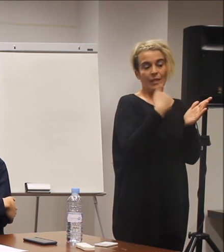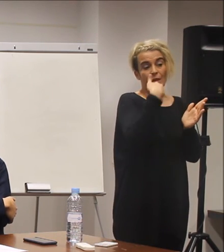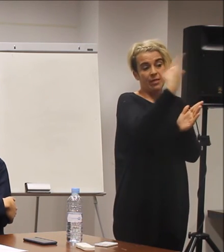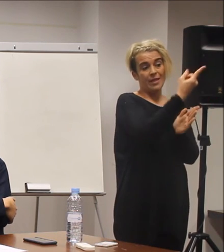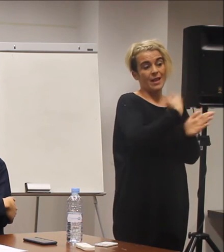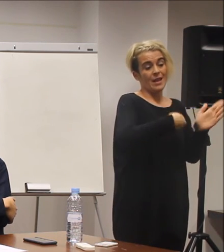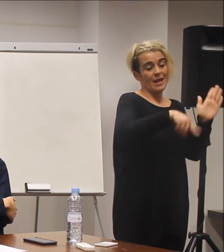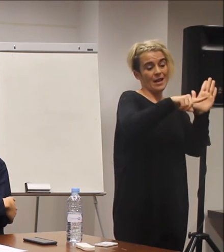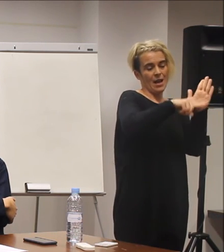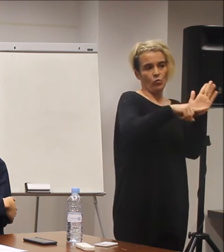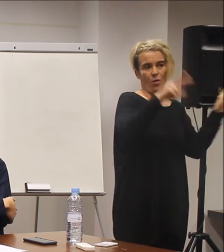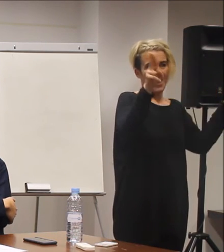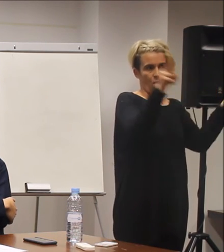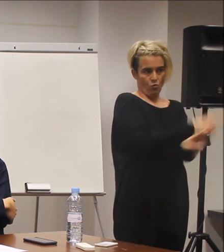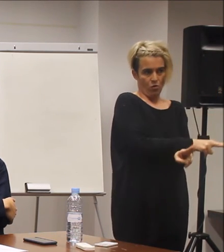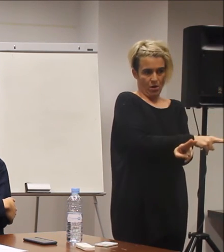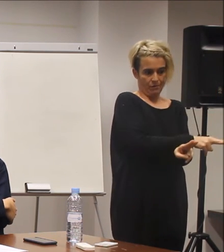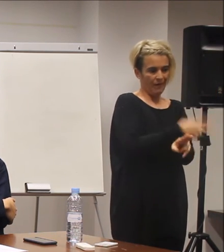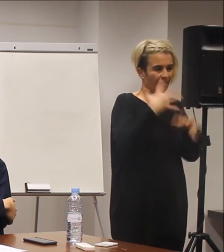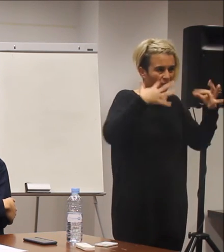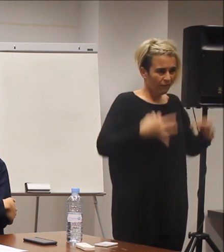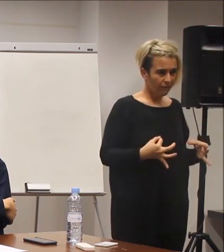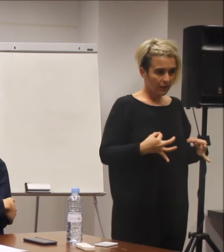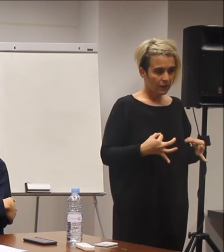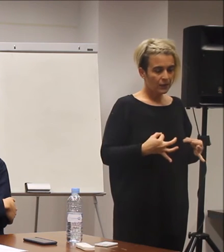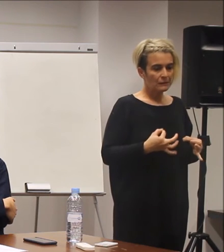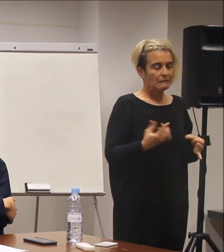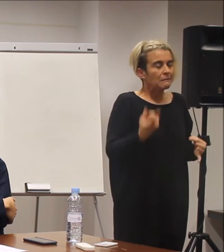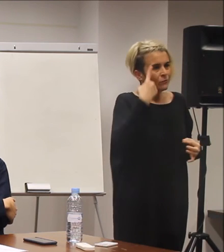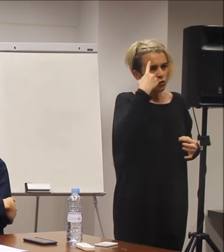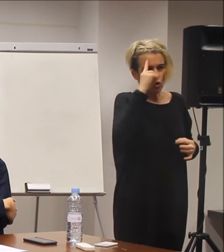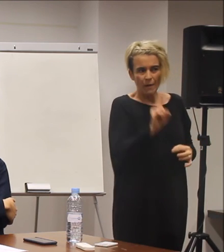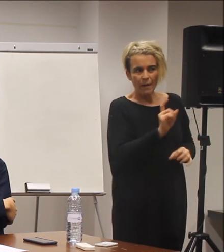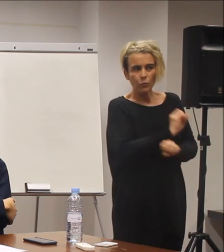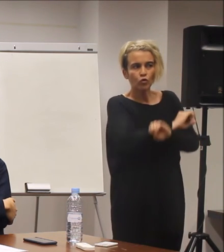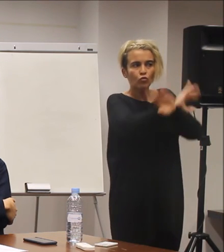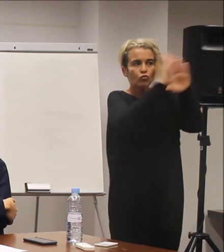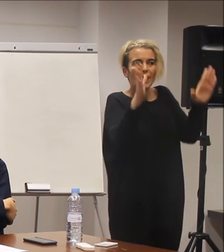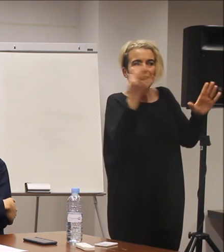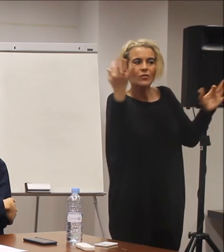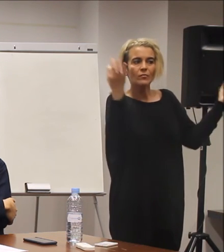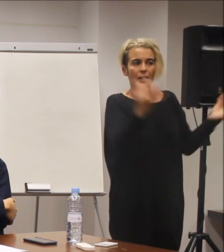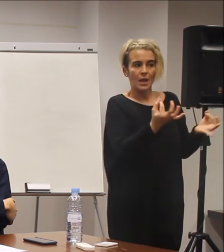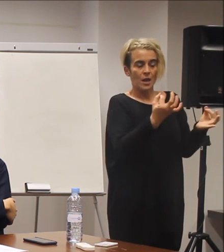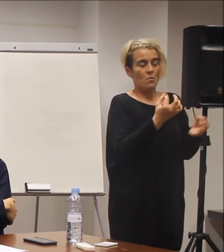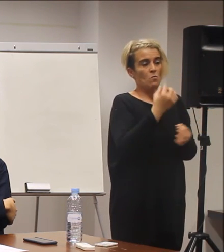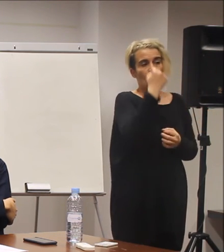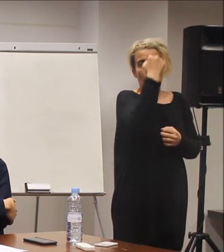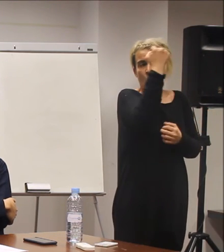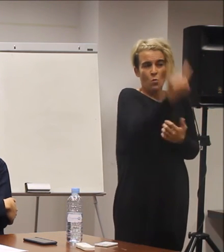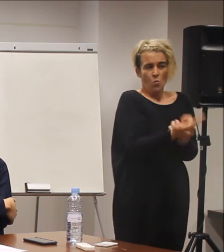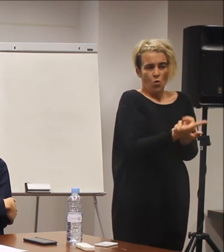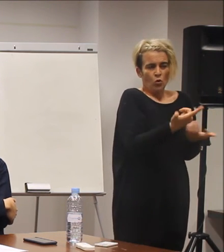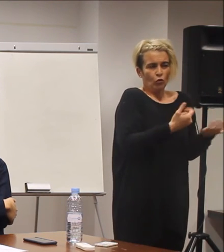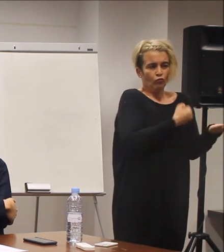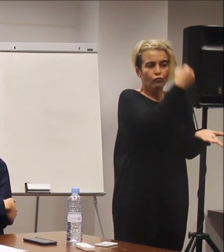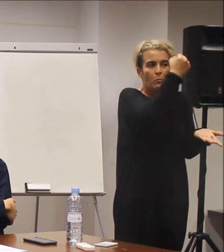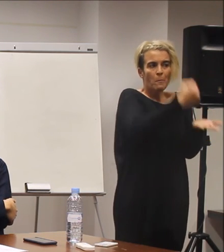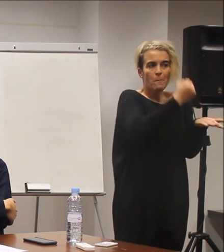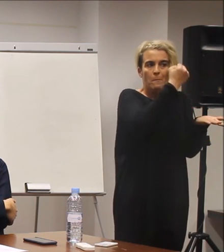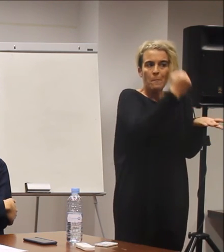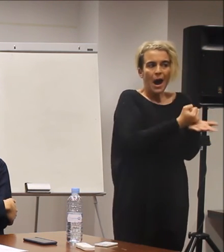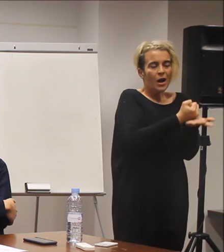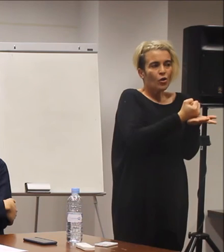nulas. Entonces, ¿qué está pasando en la práctica? Que no teníamos claros que iba a pasar, que son muy pocas las entidades que han habilitado